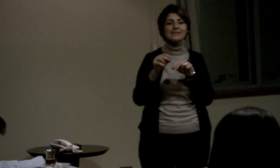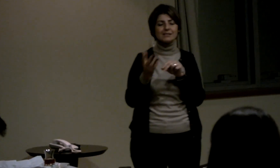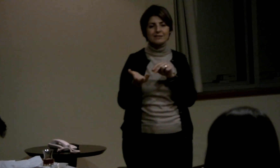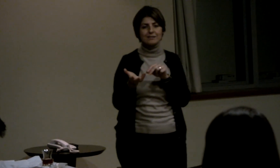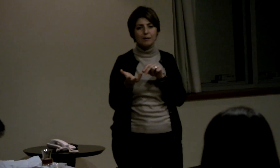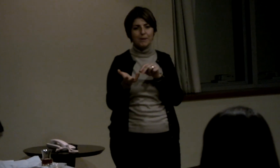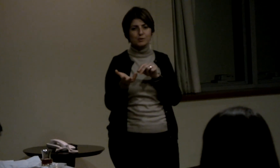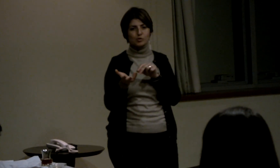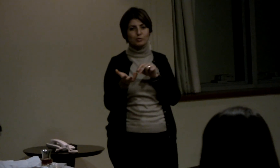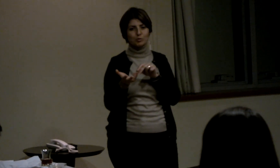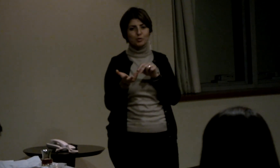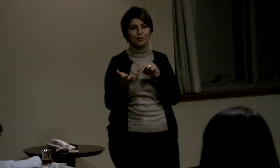Nasıldı? Tam pansiyon muydu? Yarım. Yarım